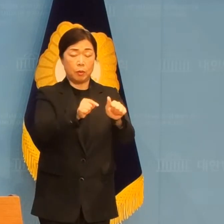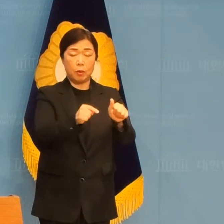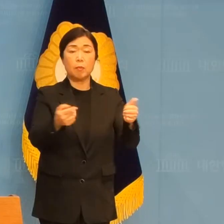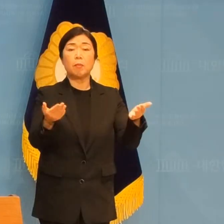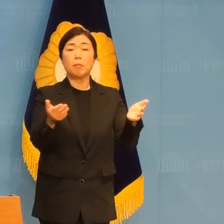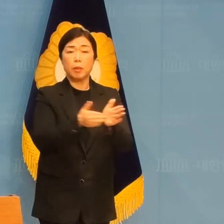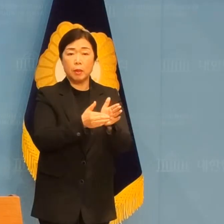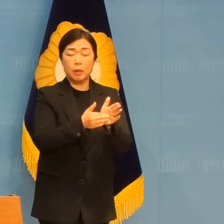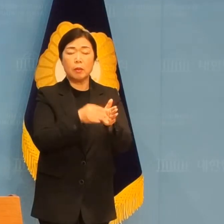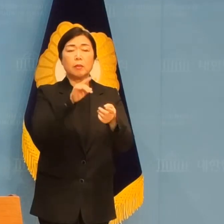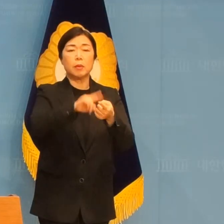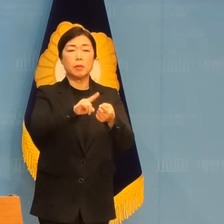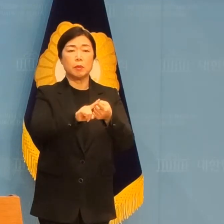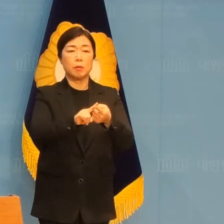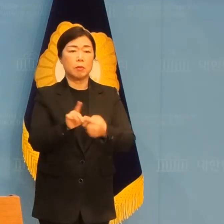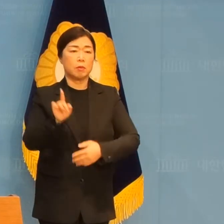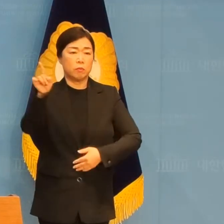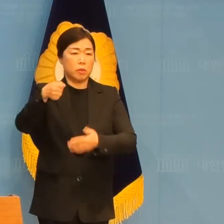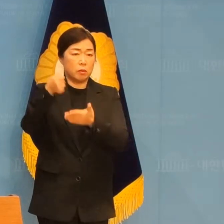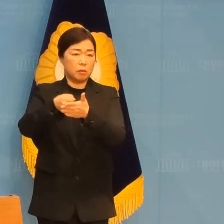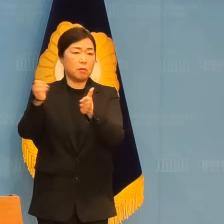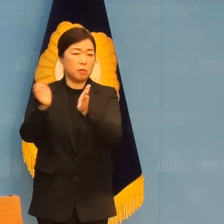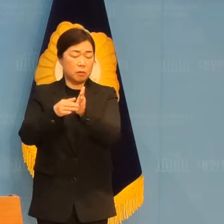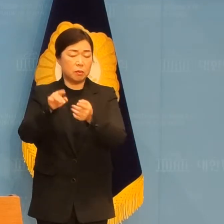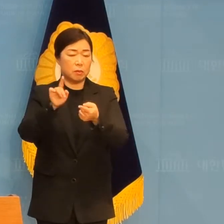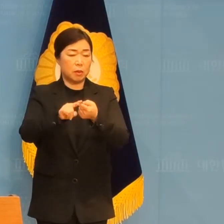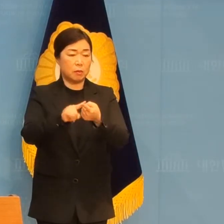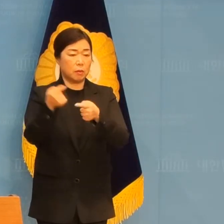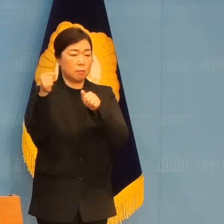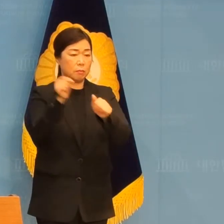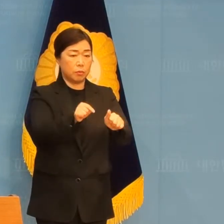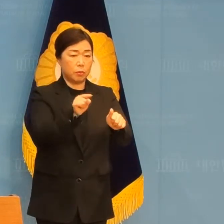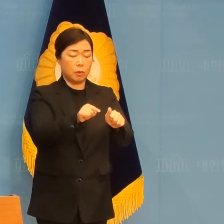시키는 대로 입 다물라는 정치적 신호일 뿐입니다.